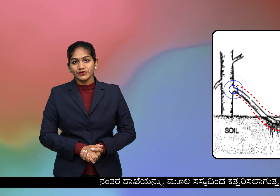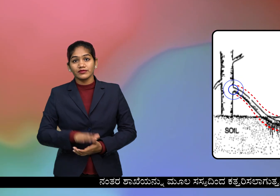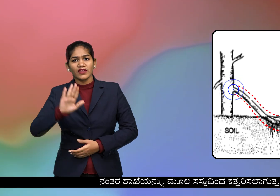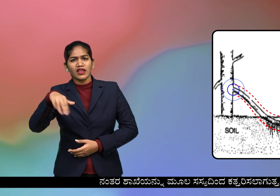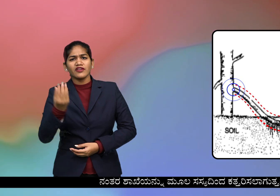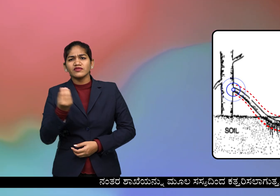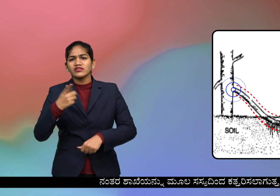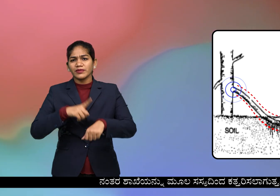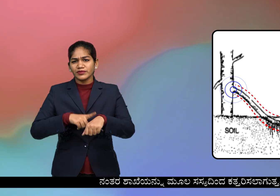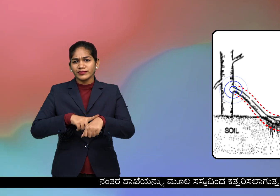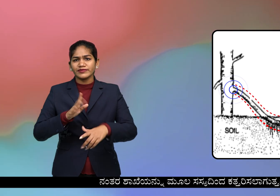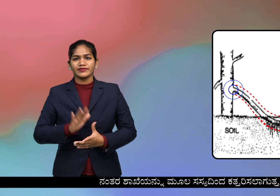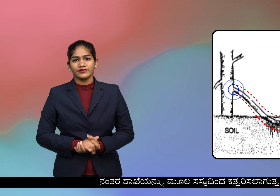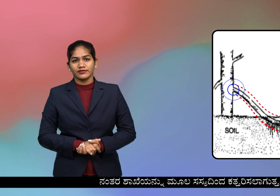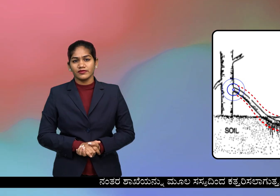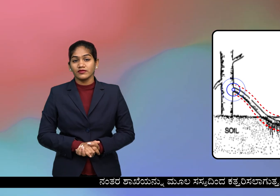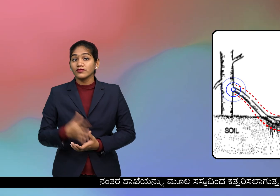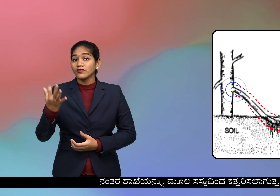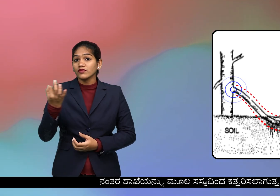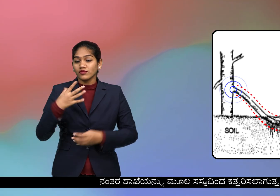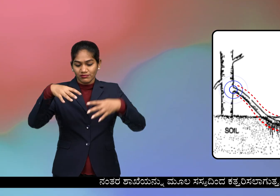ನಂತರ ಶಾಖೆಯನ್ನ ಮೂಲ ಸಸ್ಯದಿಂದ ಕತ್ತರಿಸಲಾಗುತ್ತದೆ